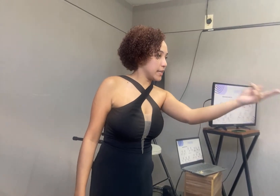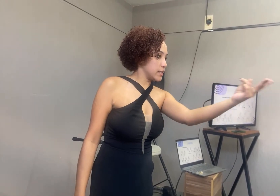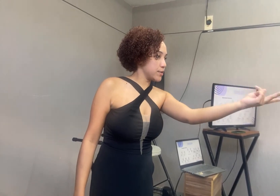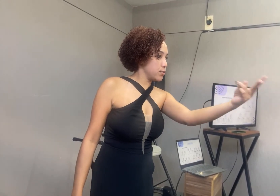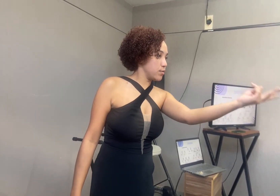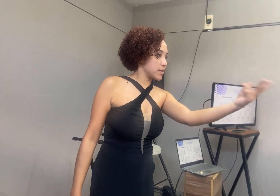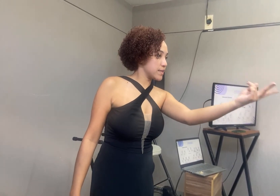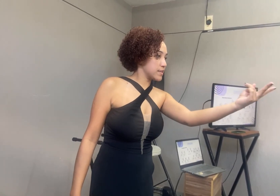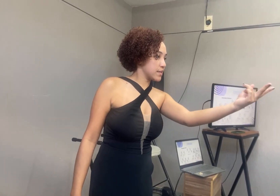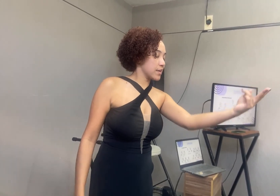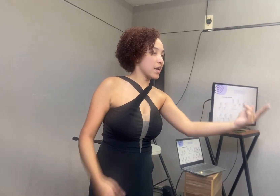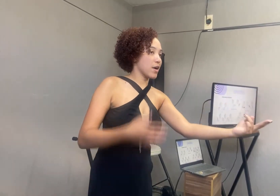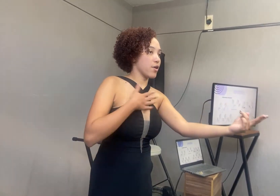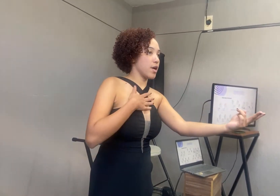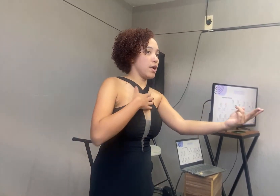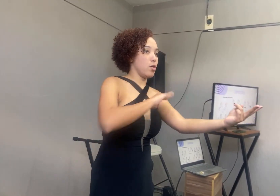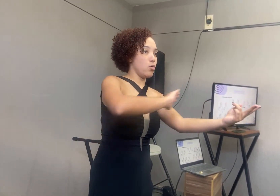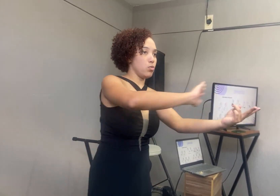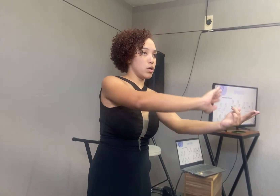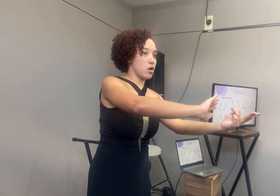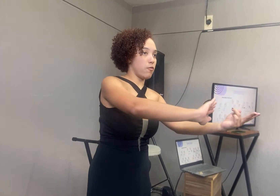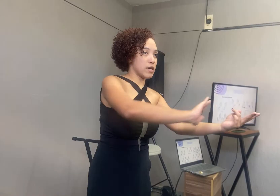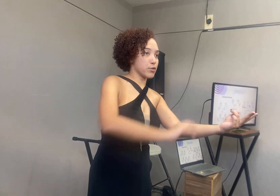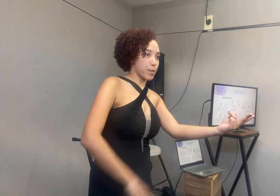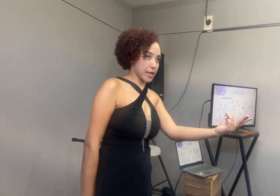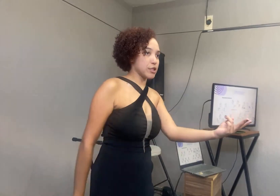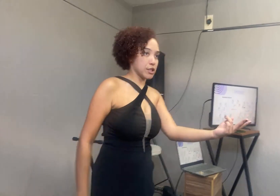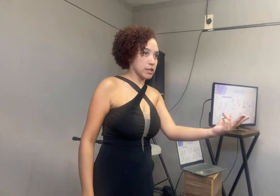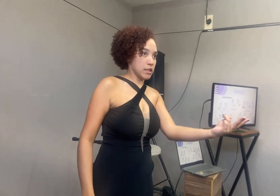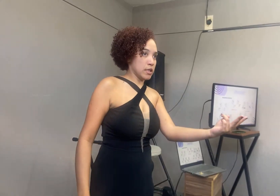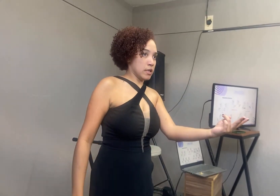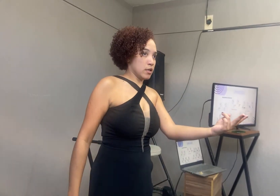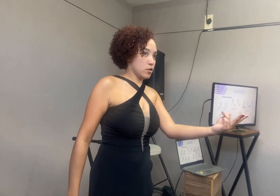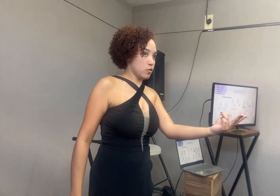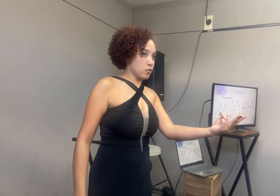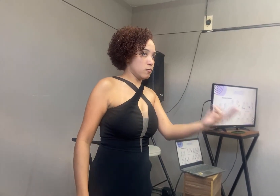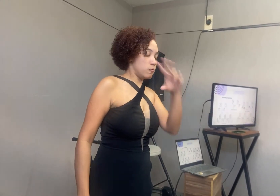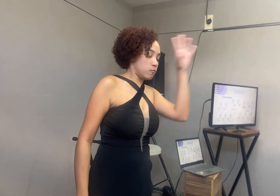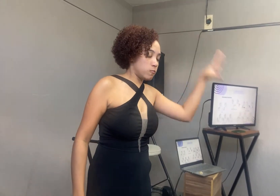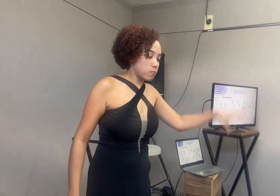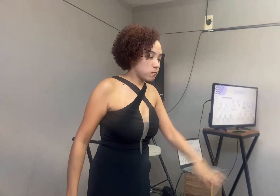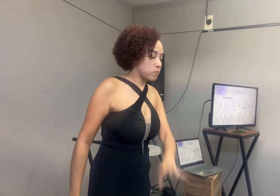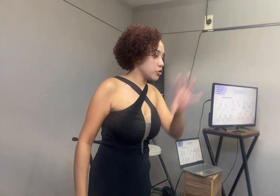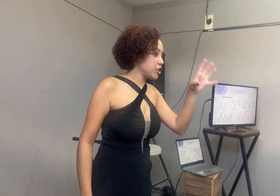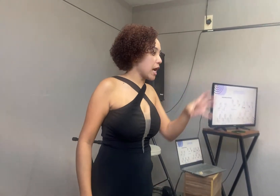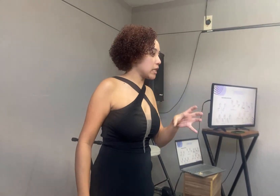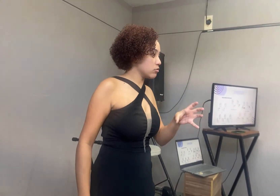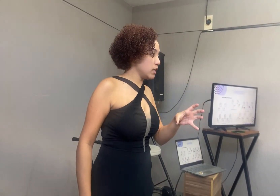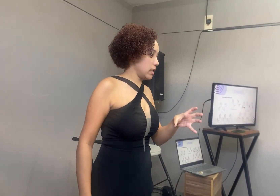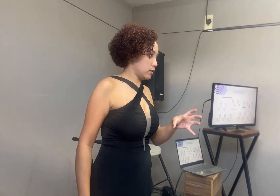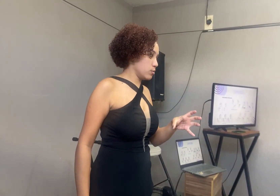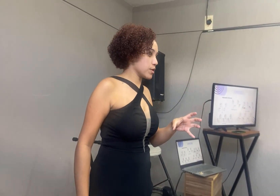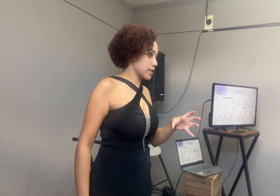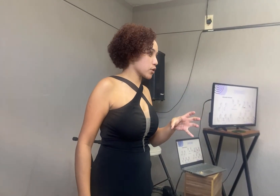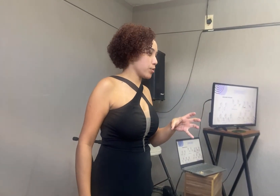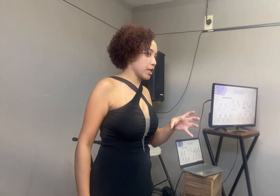elas duas. Que agora eu não faço parte do diálogo do processo